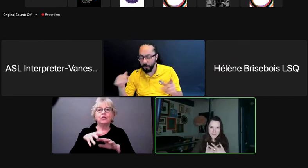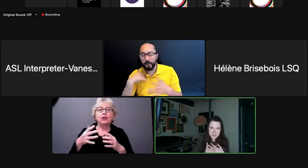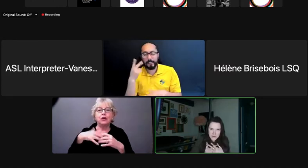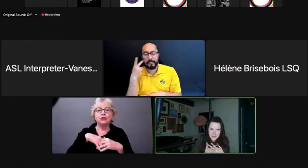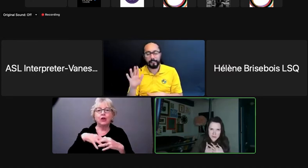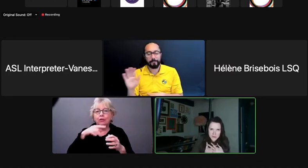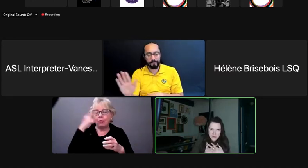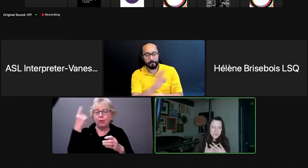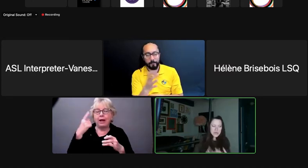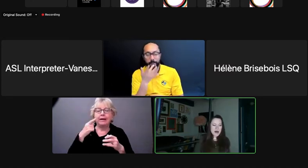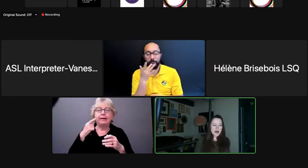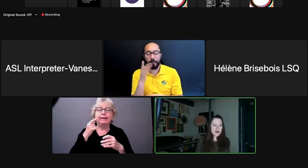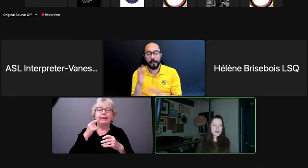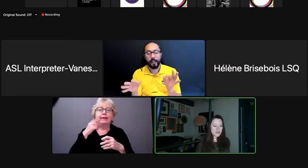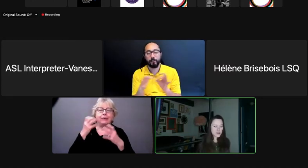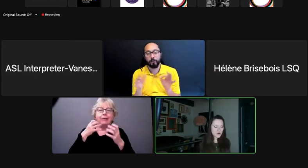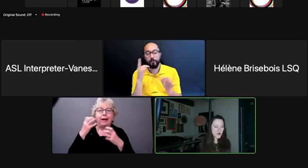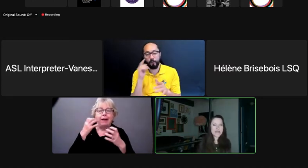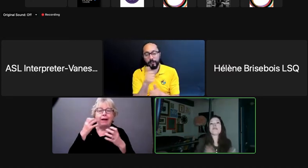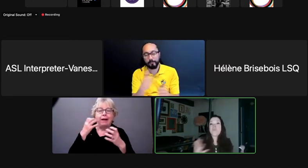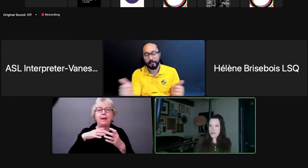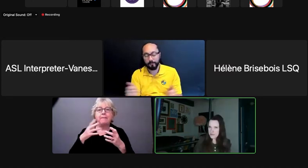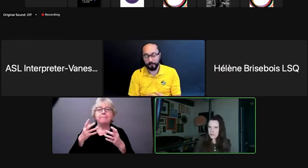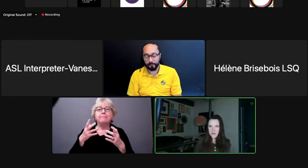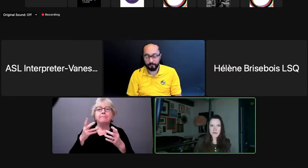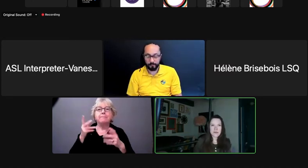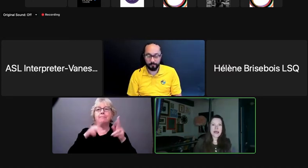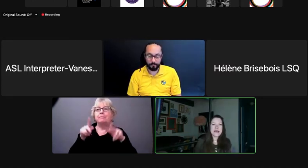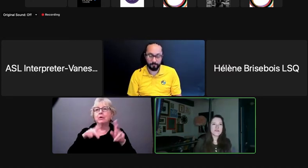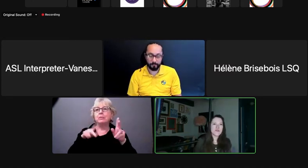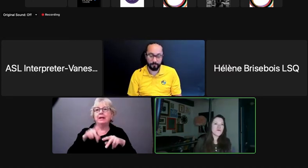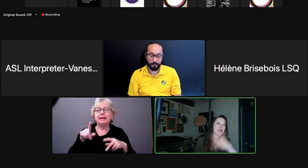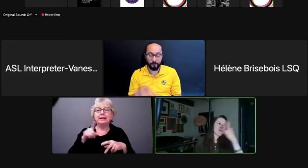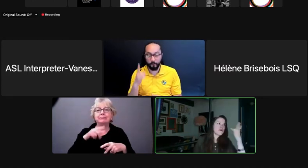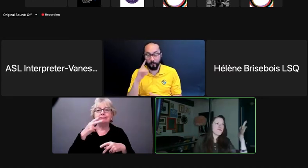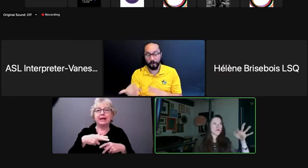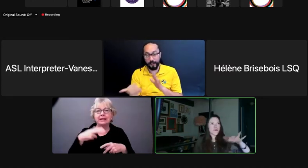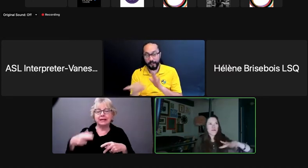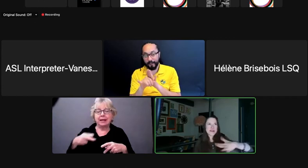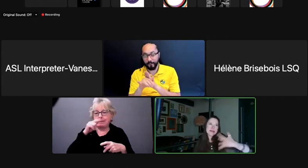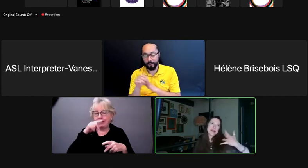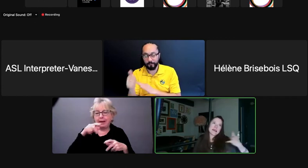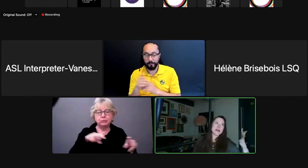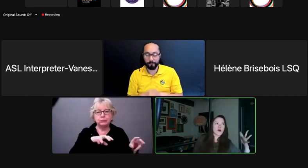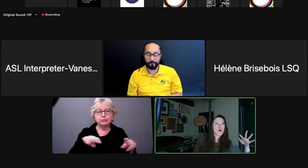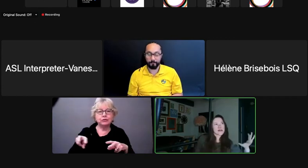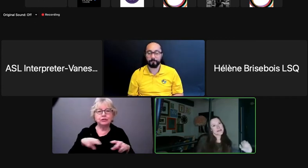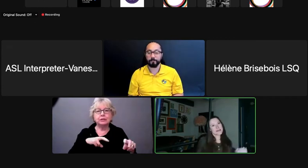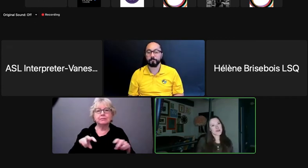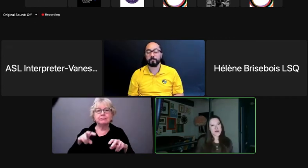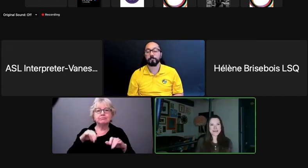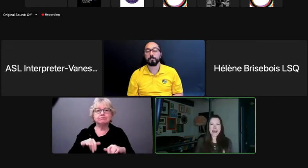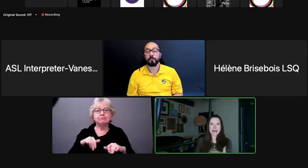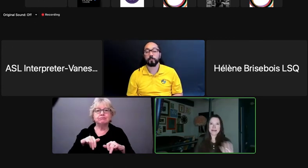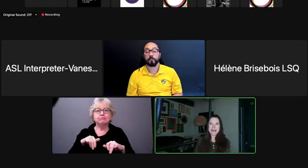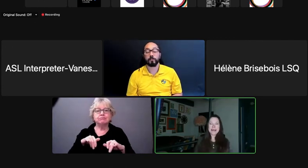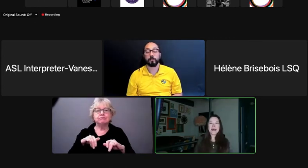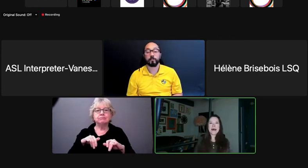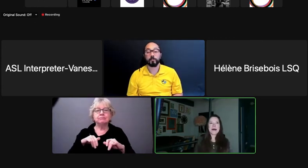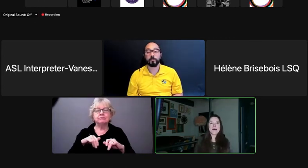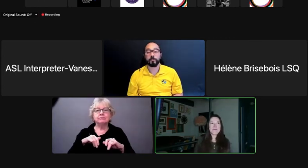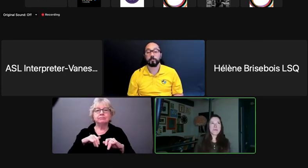de couleur des publics mobilisés pour des raisons en particulier et donc je